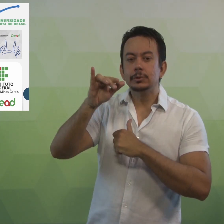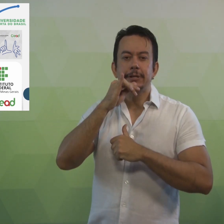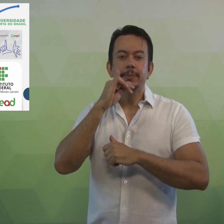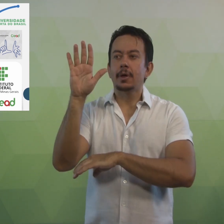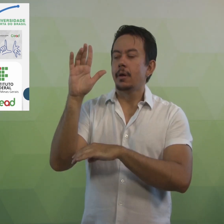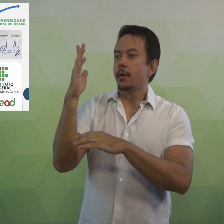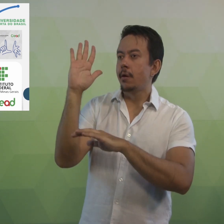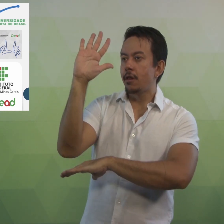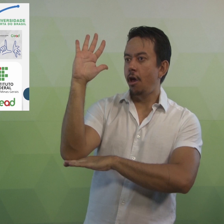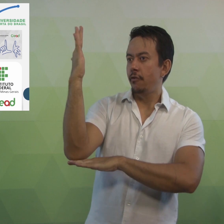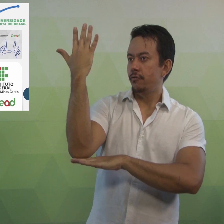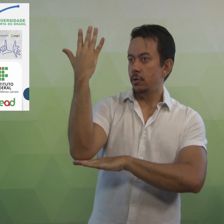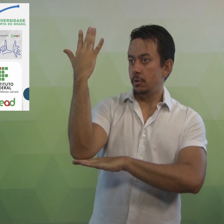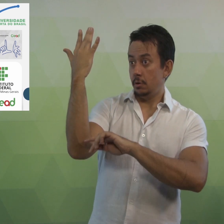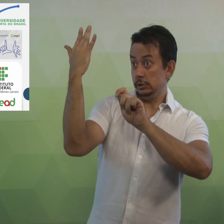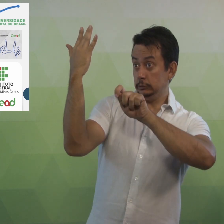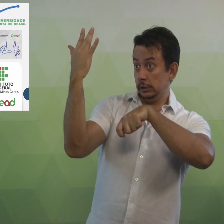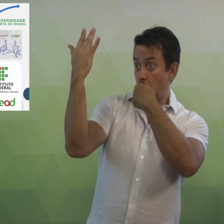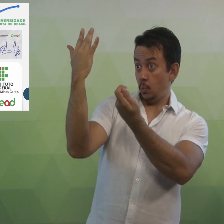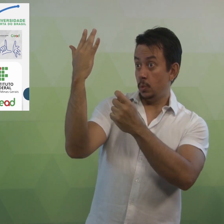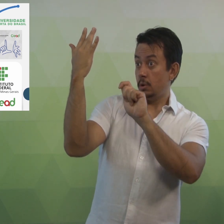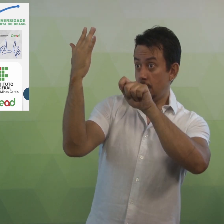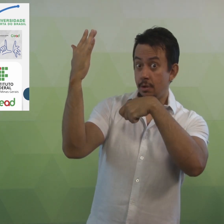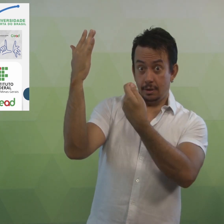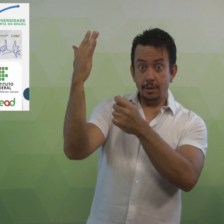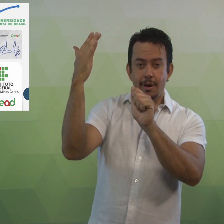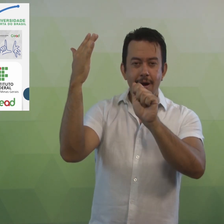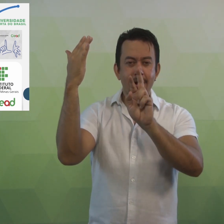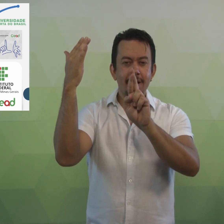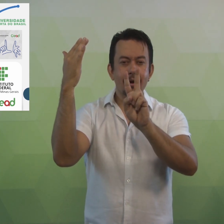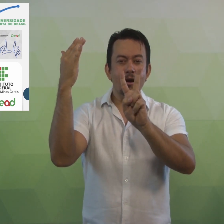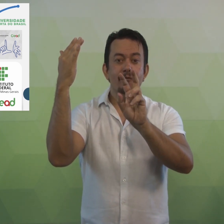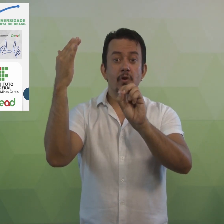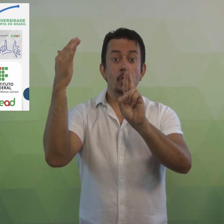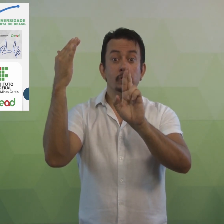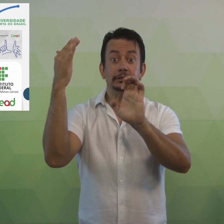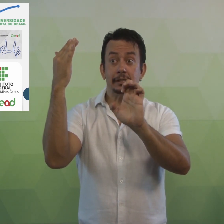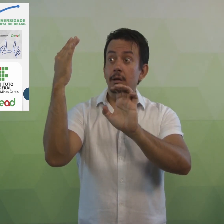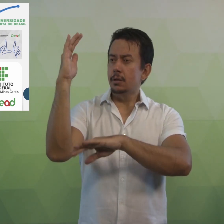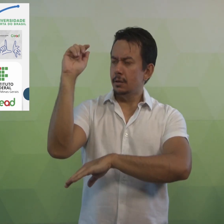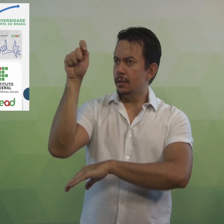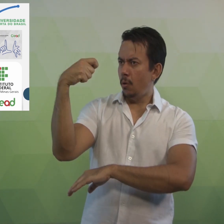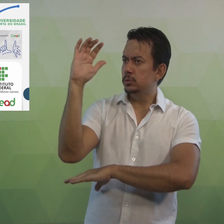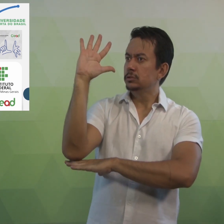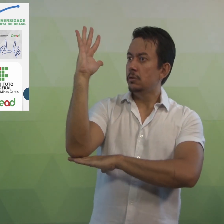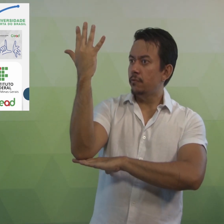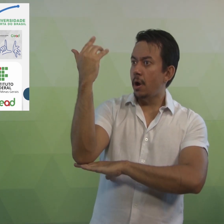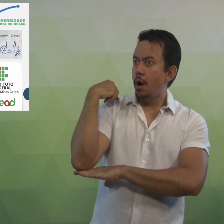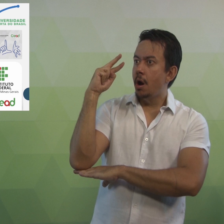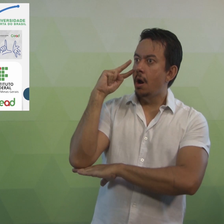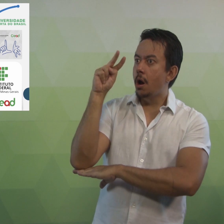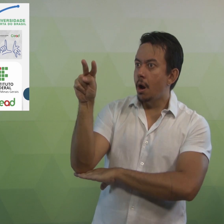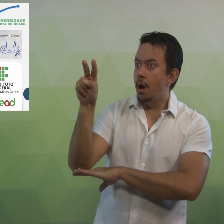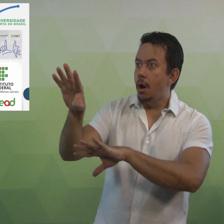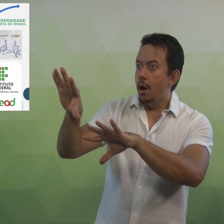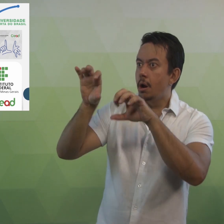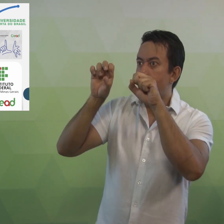Eu vou adquirindo essa língua, tanto na forma oral, quanto na Libras, eu vou percebendo, eu vou